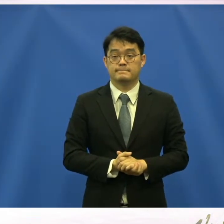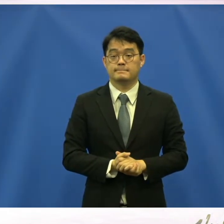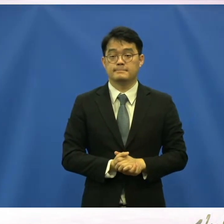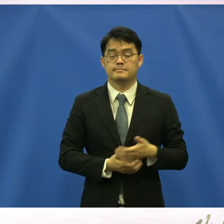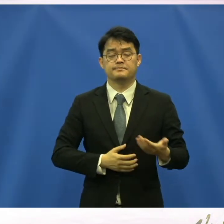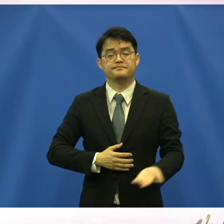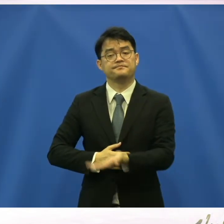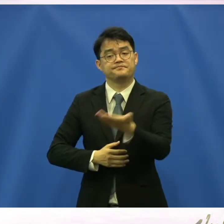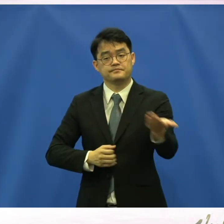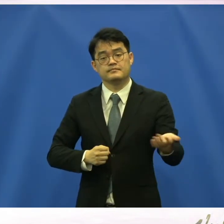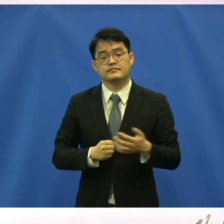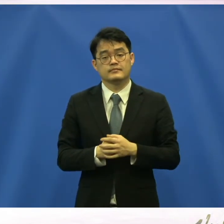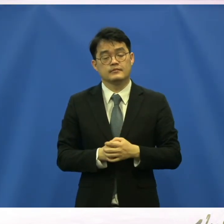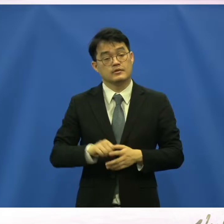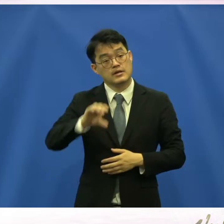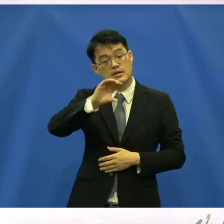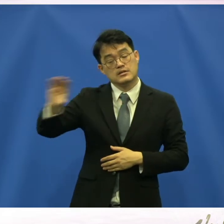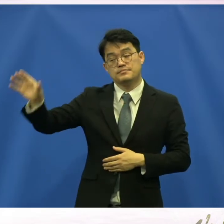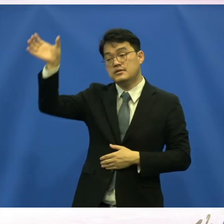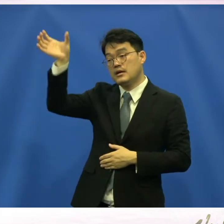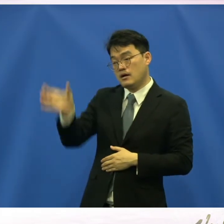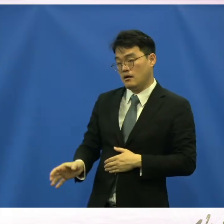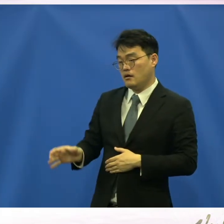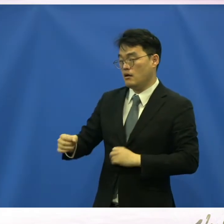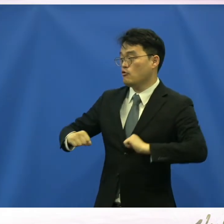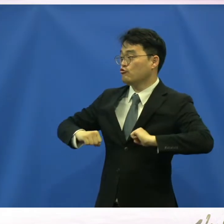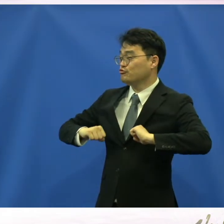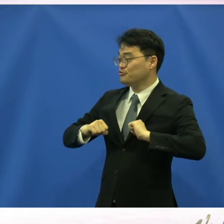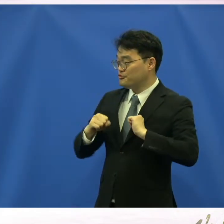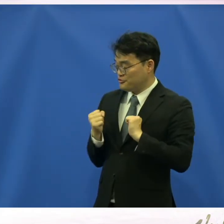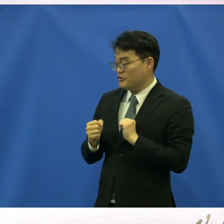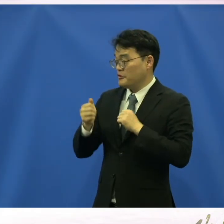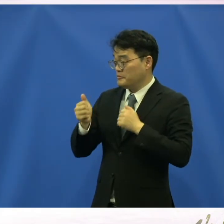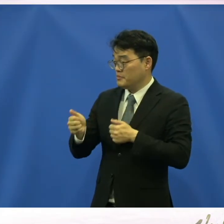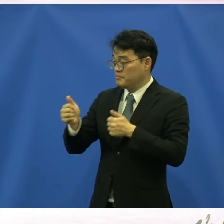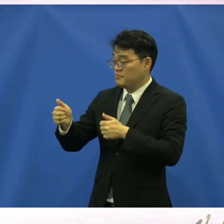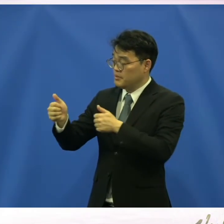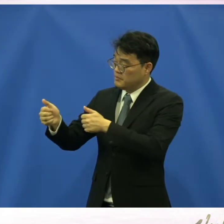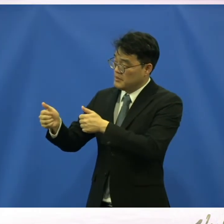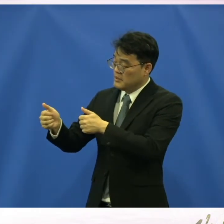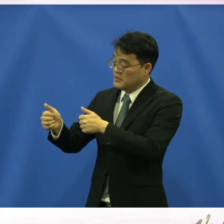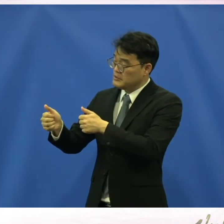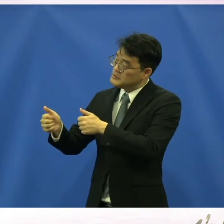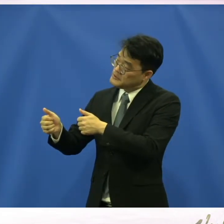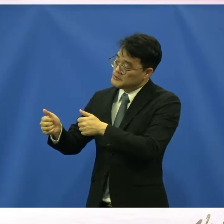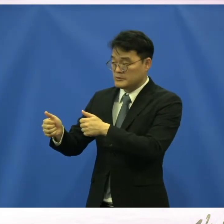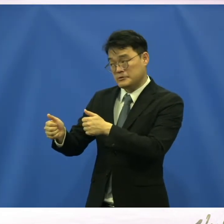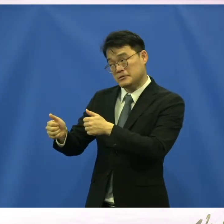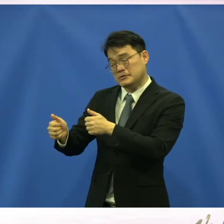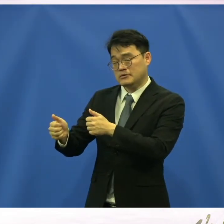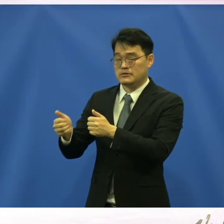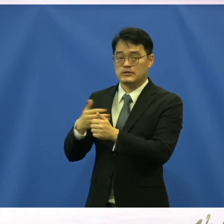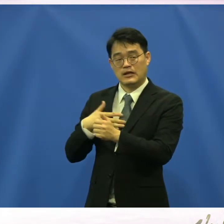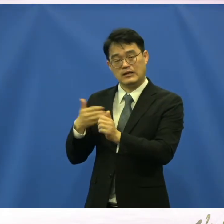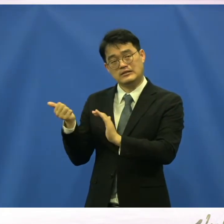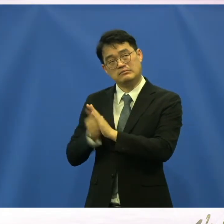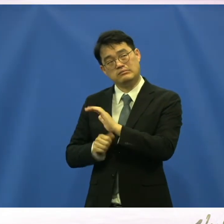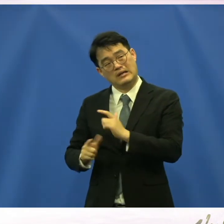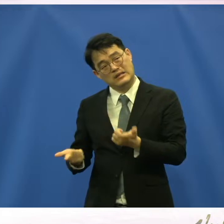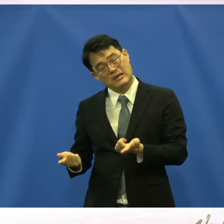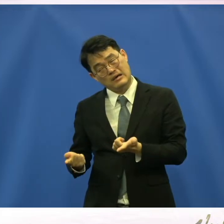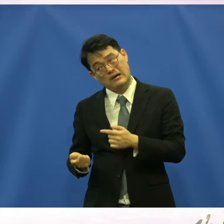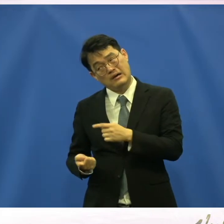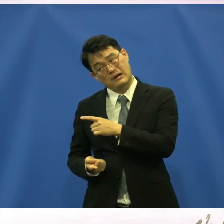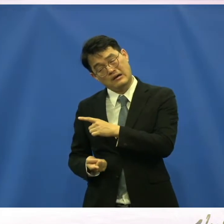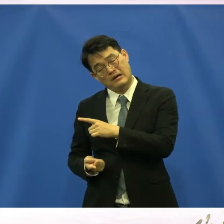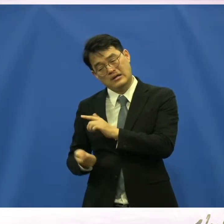여러분, 우리가 십자가의 길을 따를 때 착각할 수 있습니다. 이렇게 살면 실패 아니야? 여러분, 십자가의 길을 따를 때